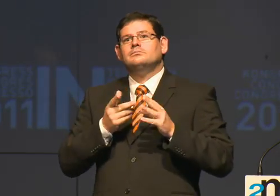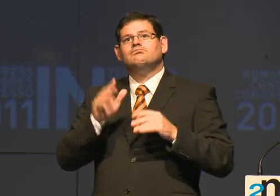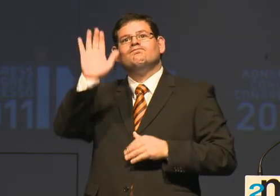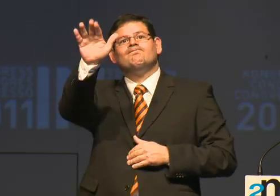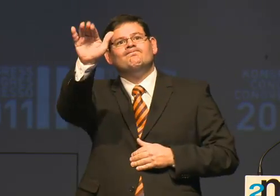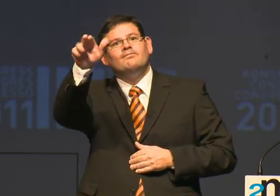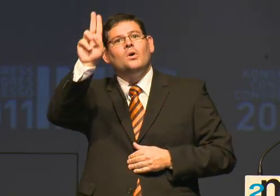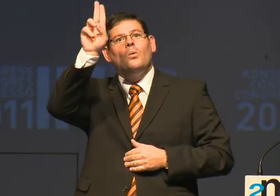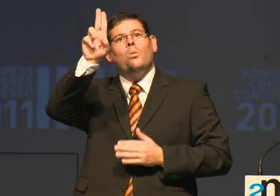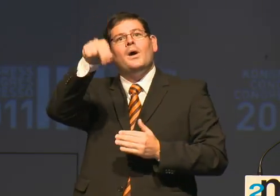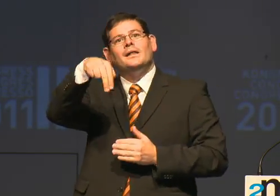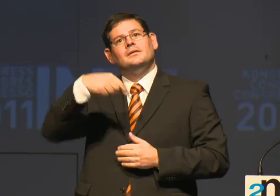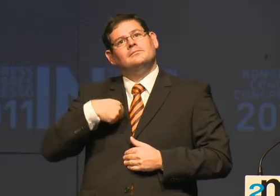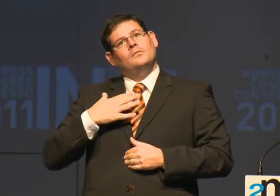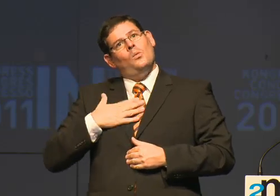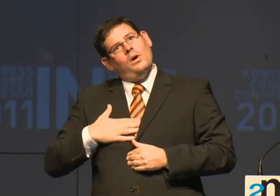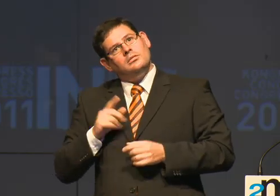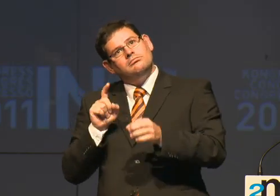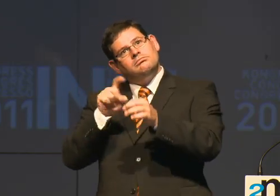Et il n'y a pas de convention, il n'y a pas de ratification.